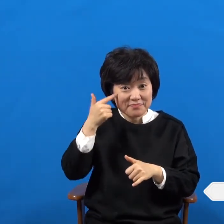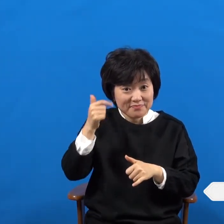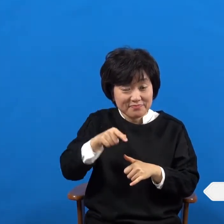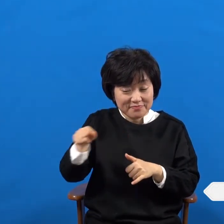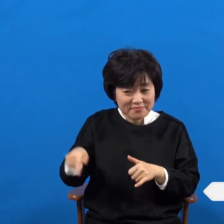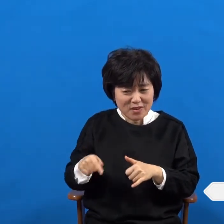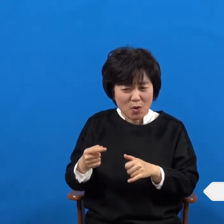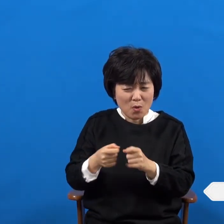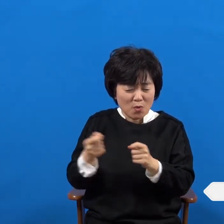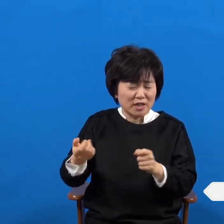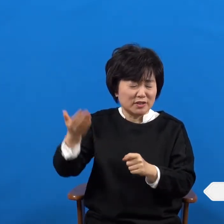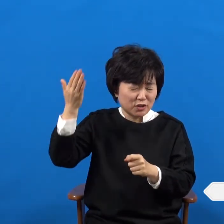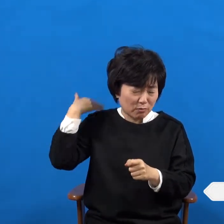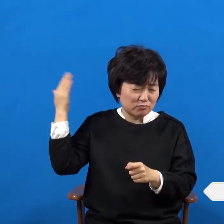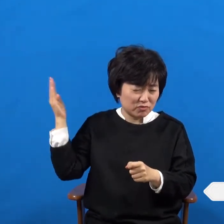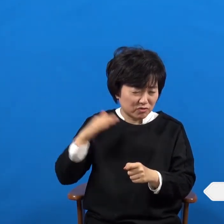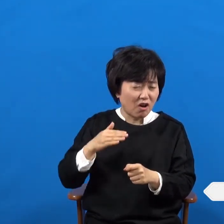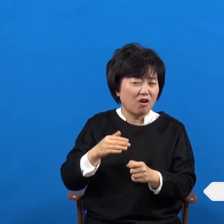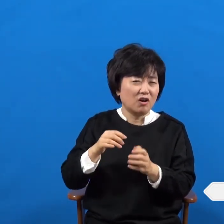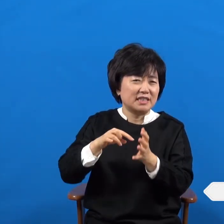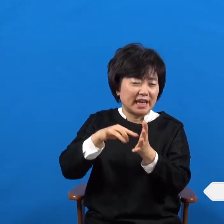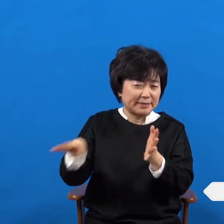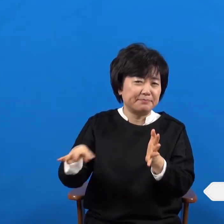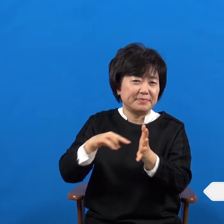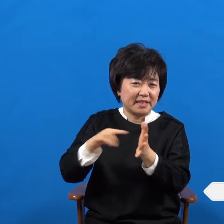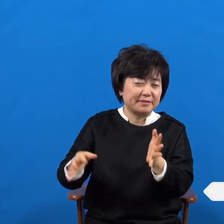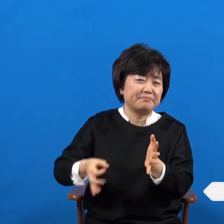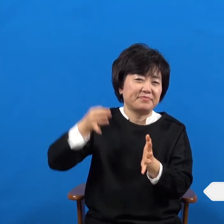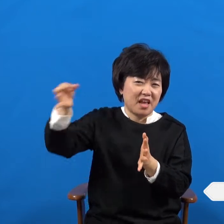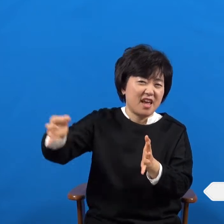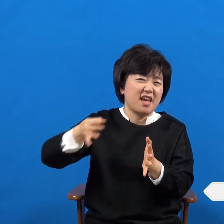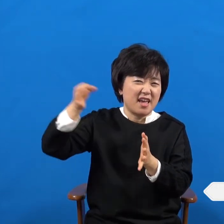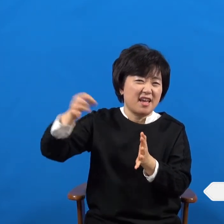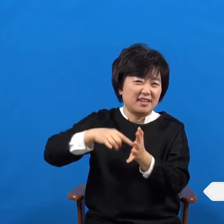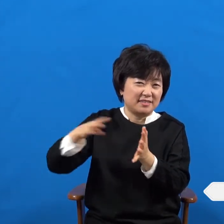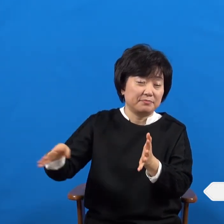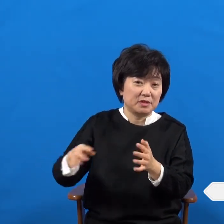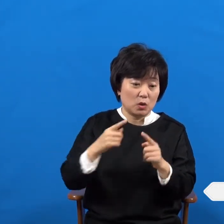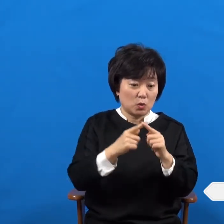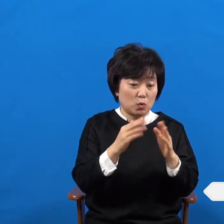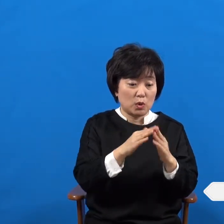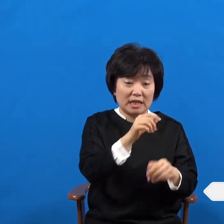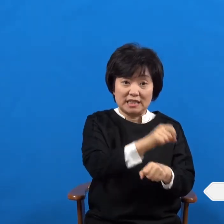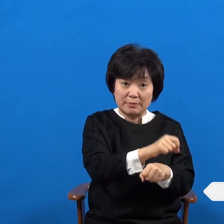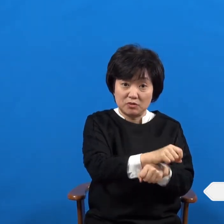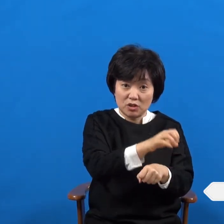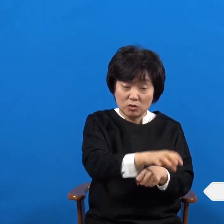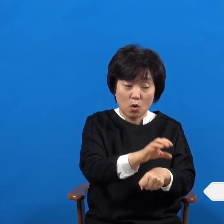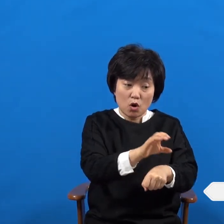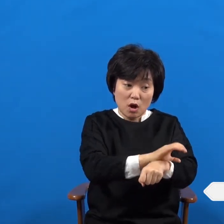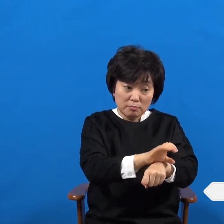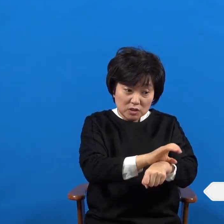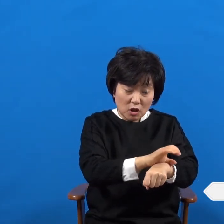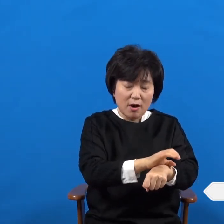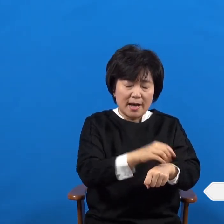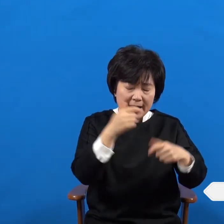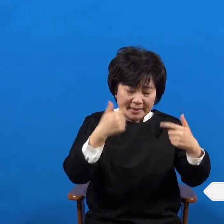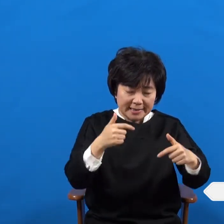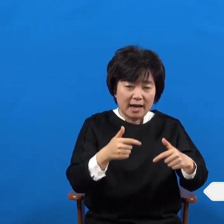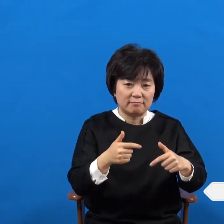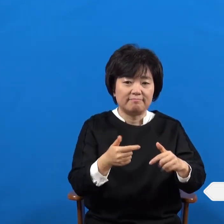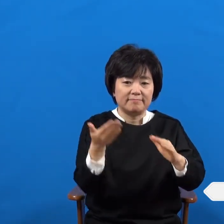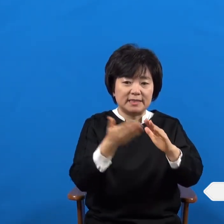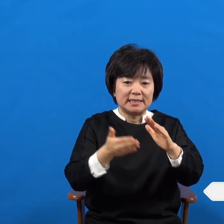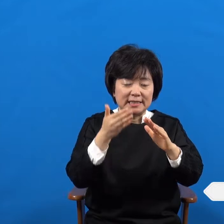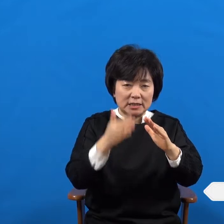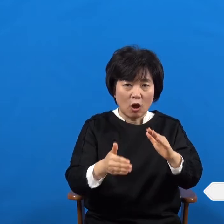오래전부터 세금을 꼬박꼬박 내고 있습니다. 저희 교회 사무실에도 컴퓨터는 항상